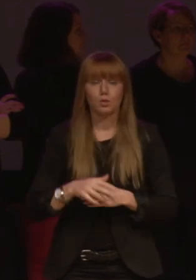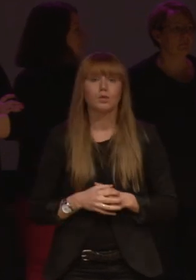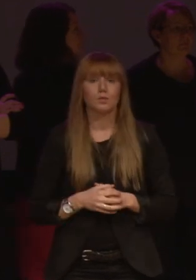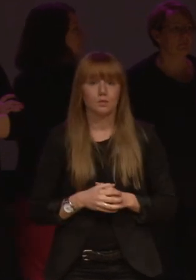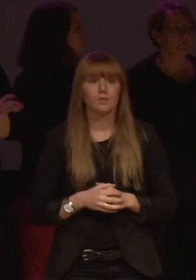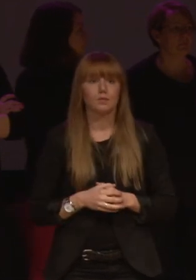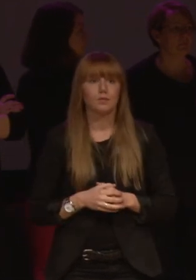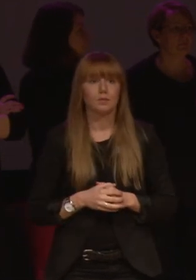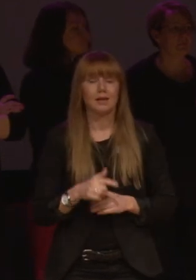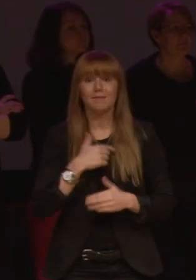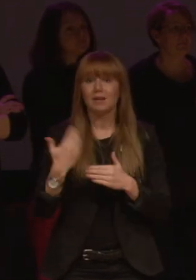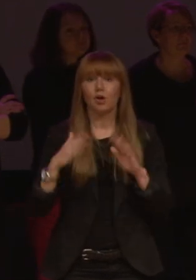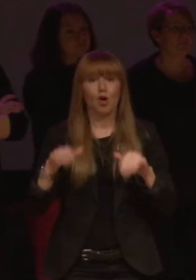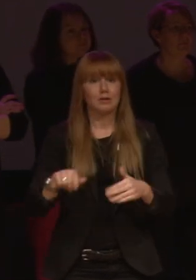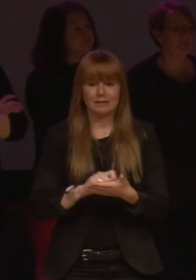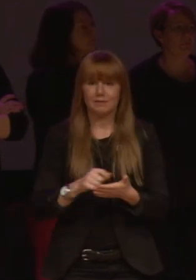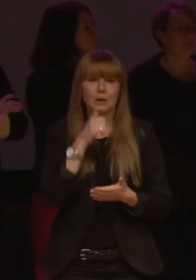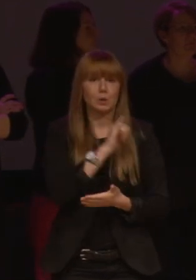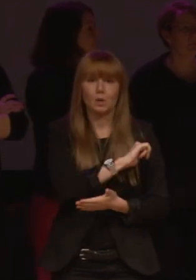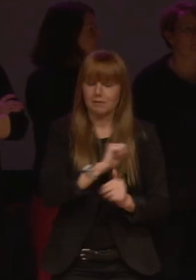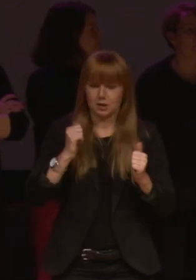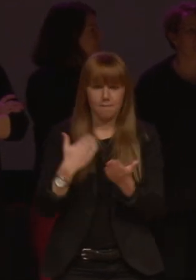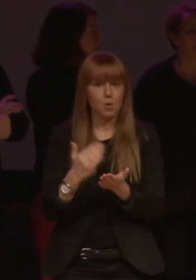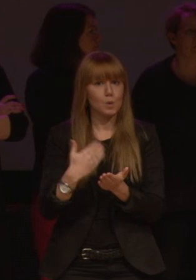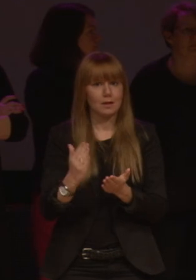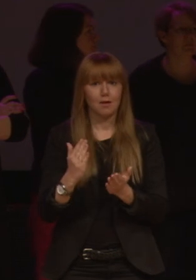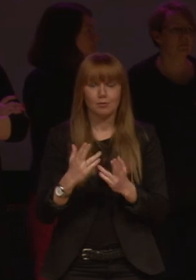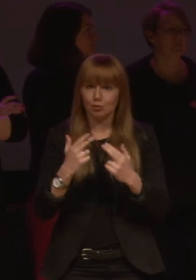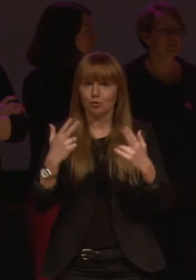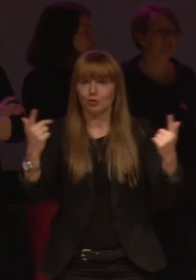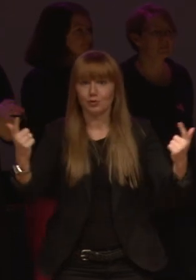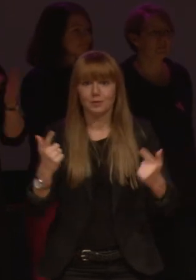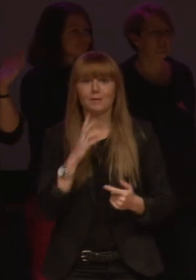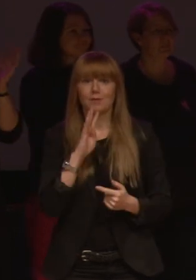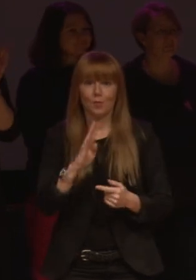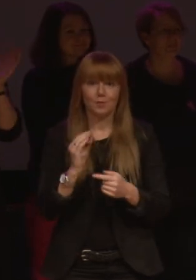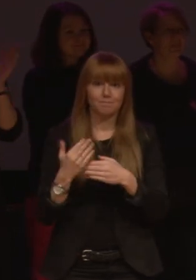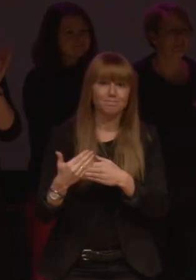Och vi har redan skrivit historia och det är det vi kommer fortsätta göra de 4 kommande åren. Tack.